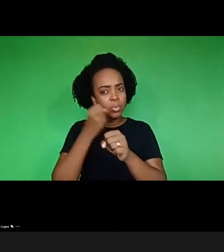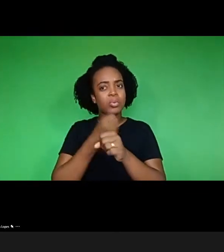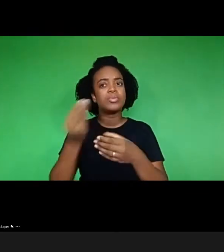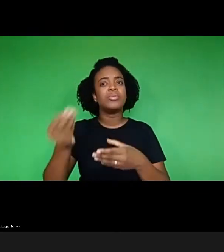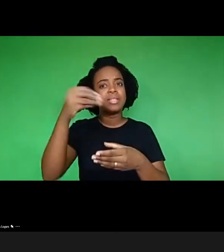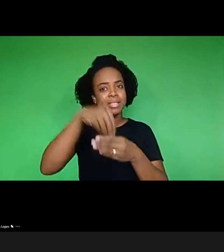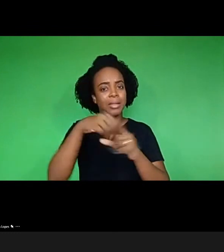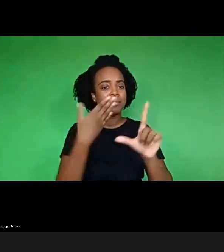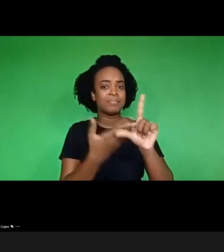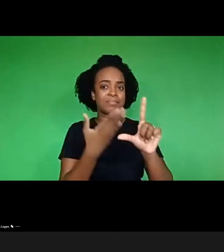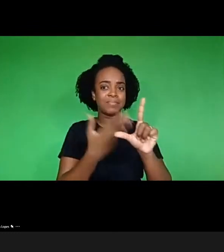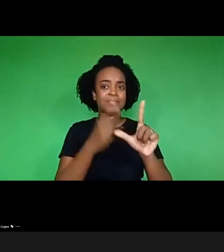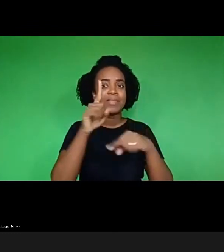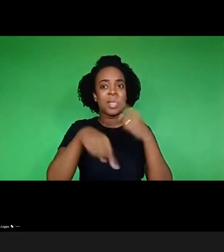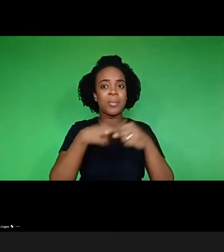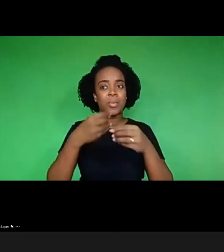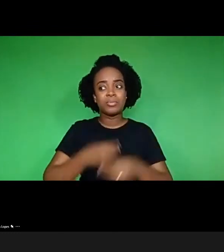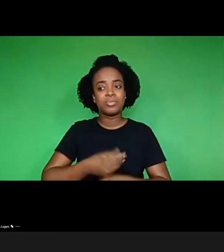bom?